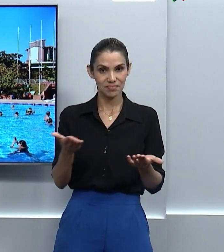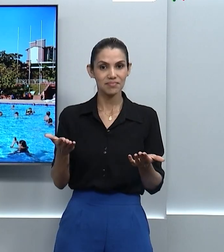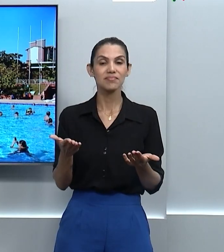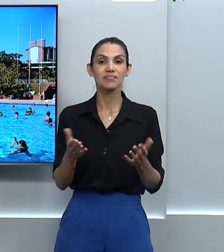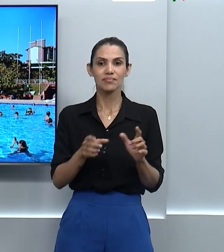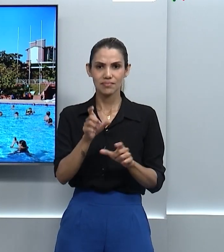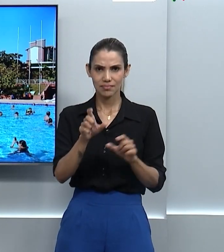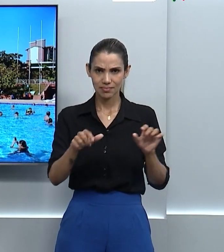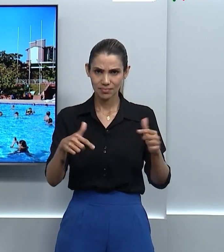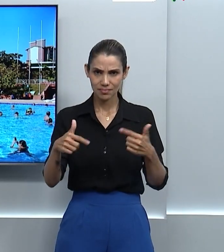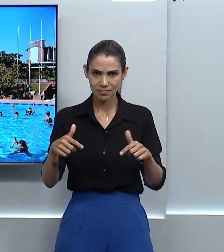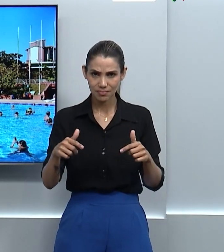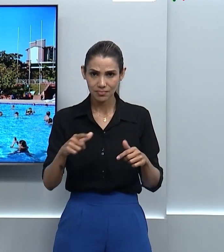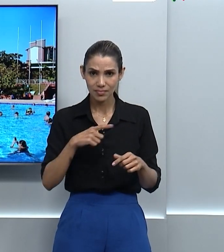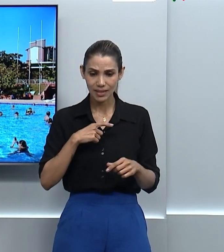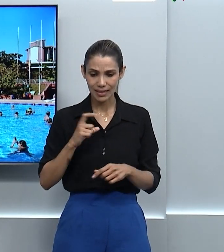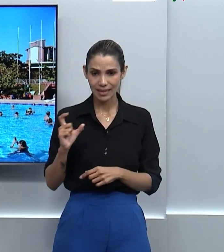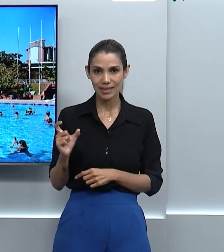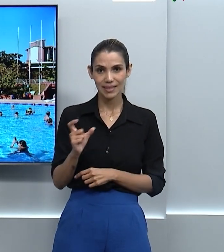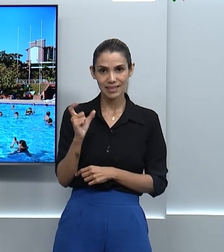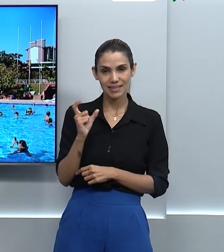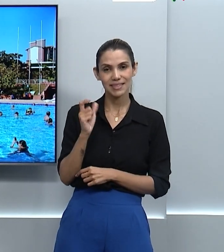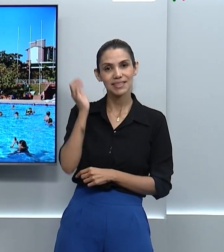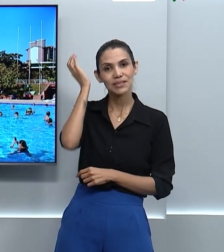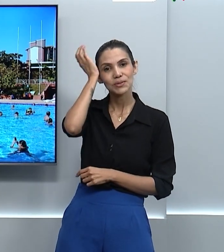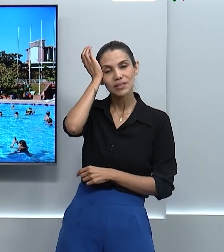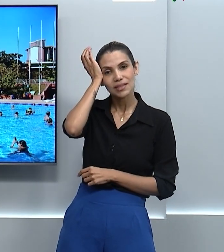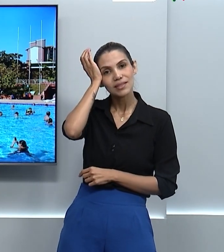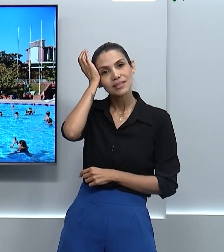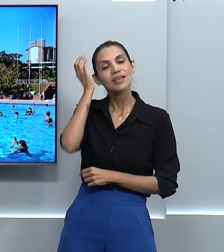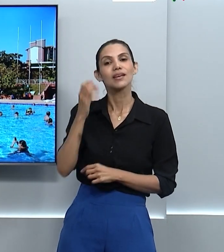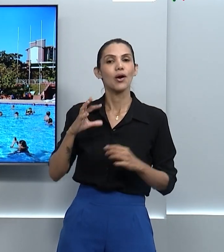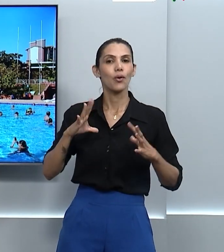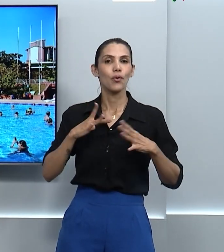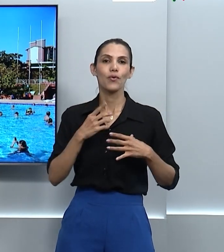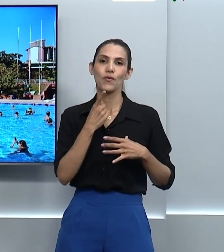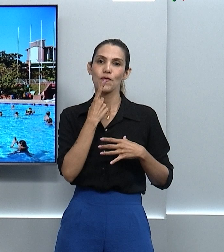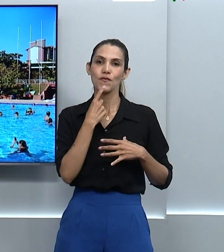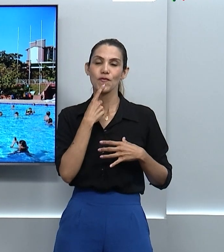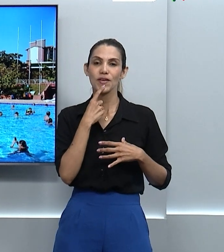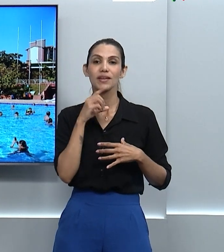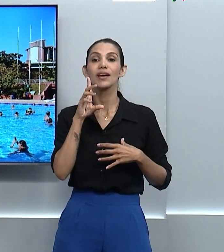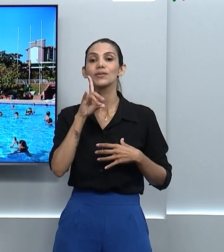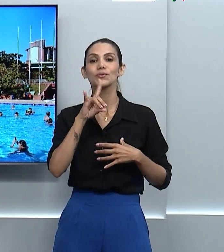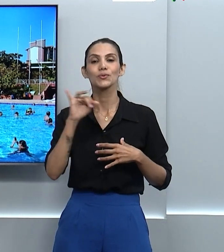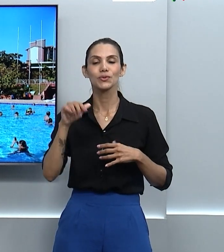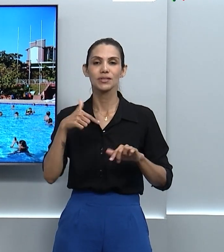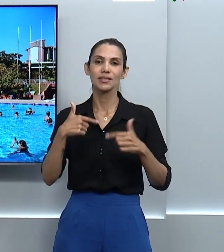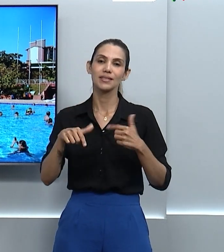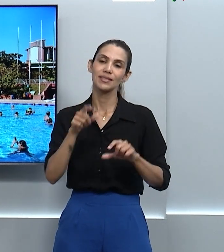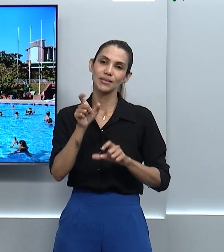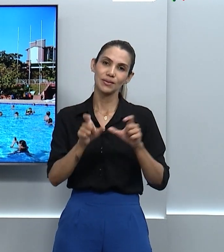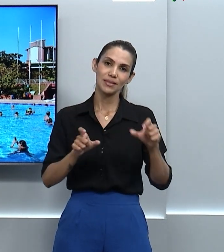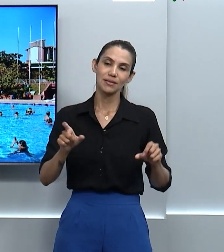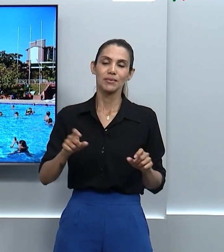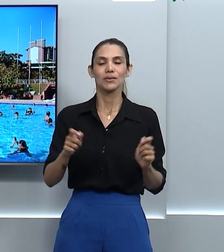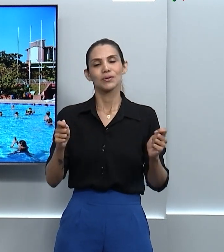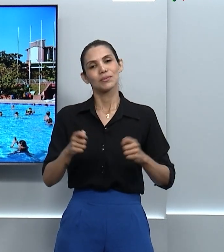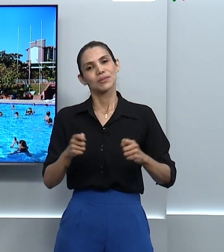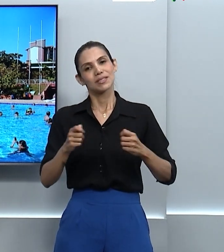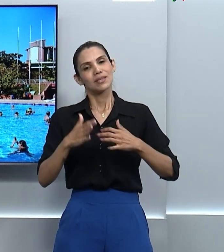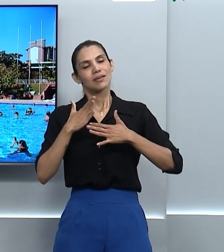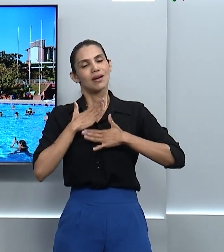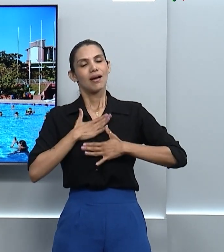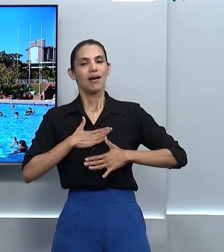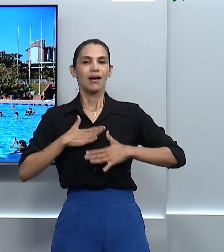que têm a carteirinha do SESC, viu? O feriado do Dia do Trabalhador pode ser uma ótima oportunidade para uma pausa, né? Um descanso.